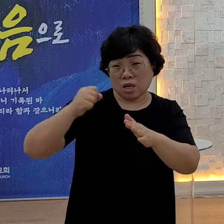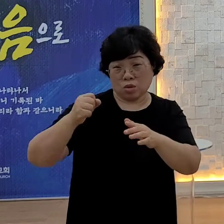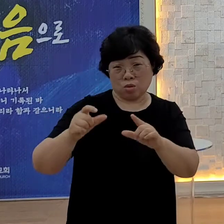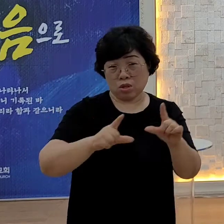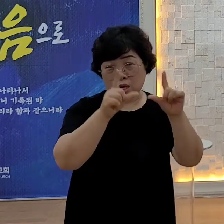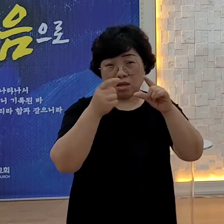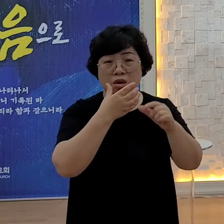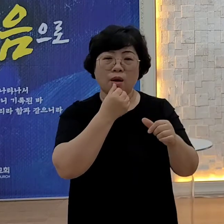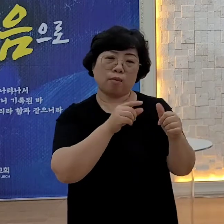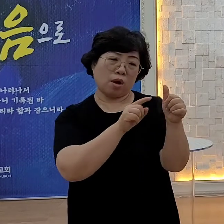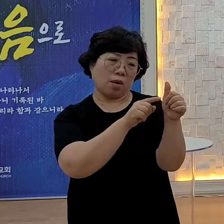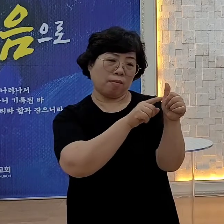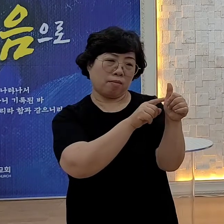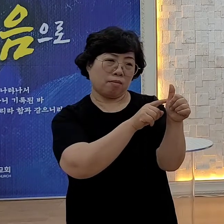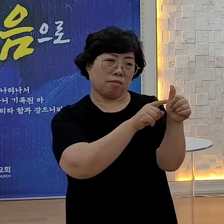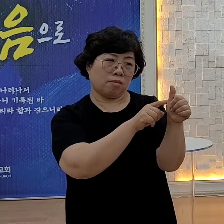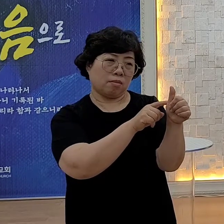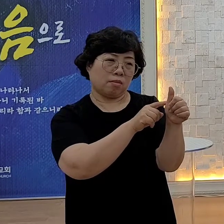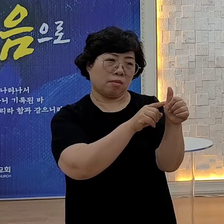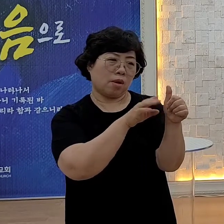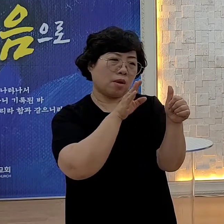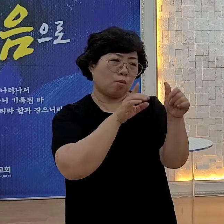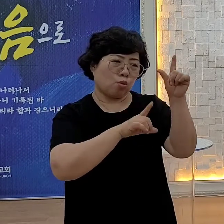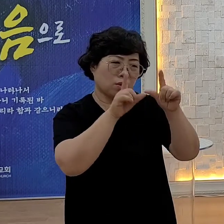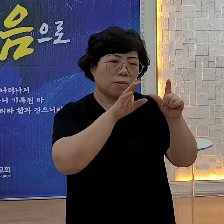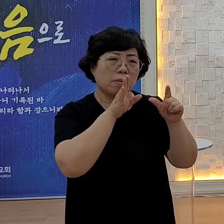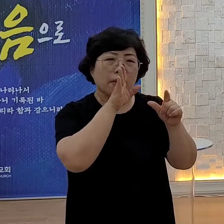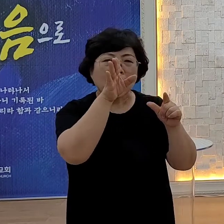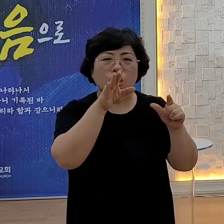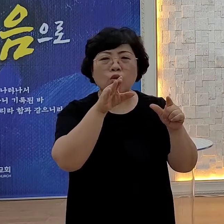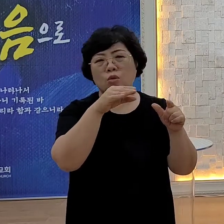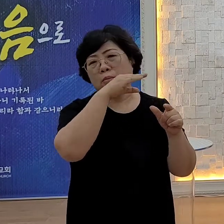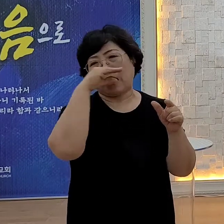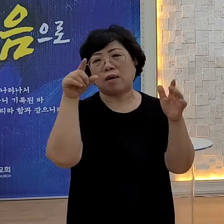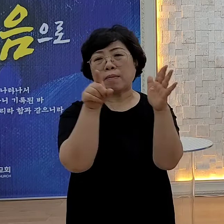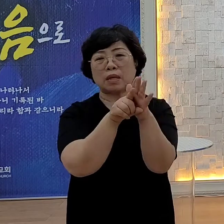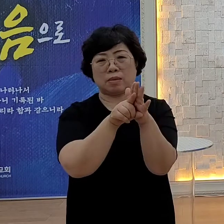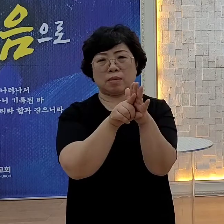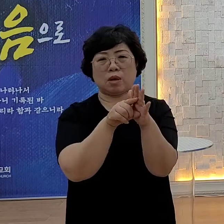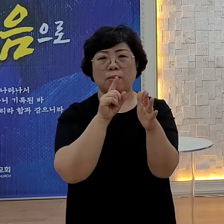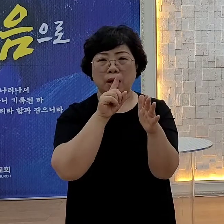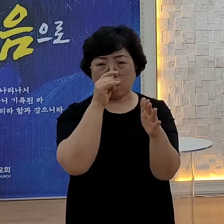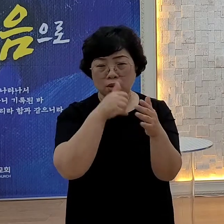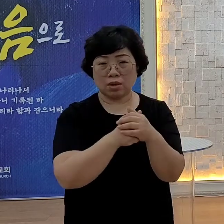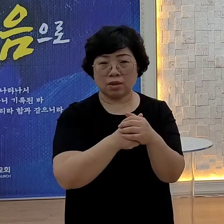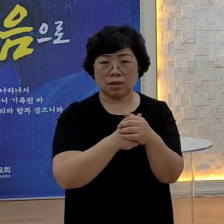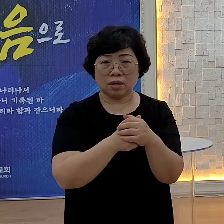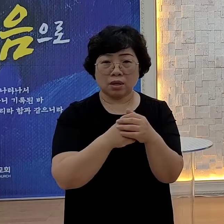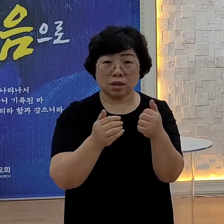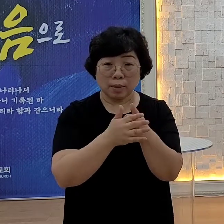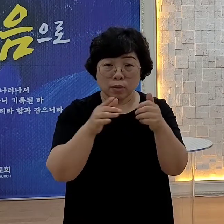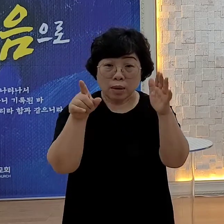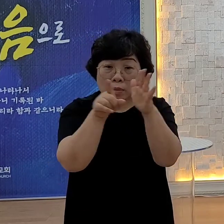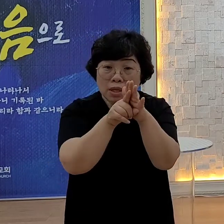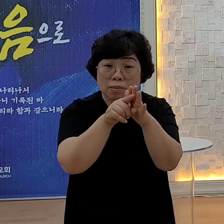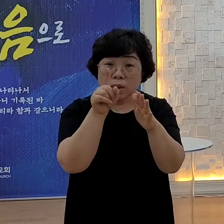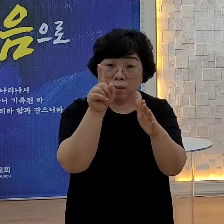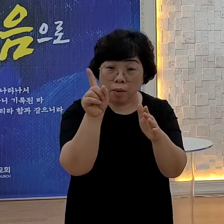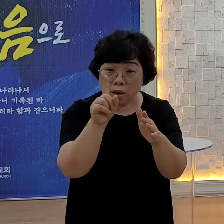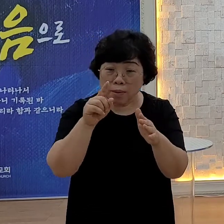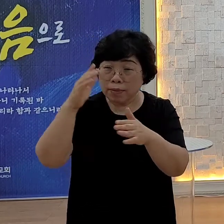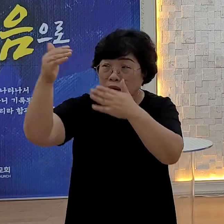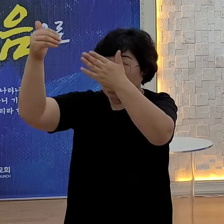믿음이다 라고 성경은 우리에게 말하고 있습니다. 그래서 여러분 믿음이 뭐라고요? 하나님과